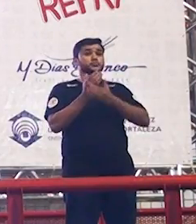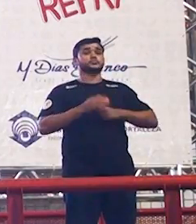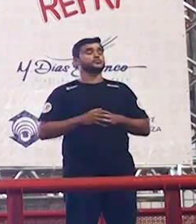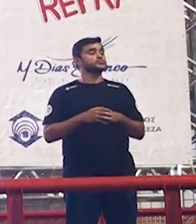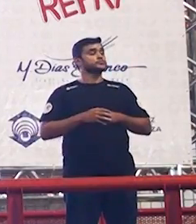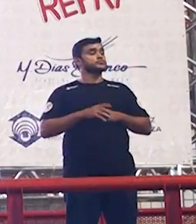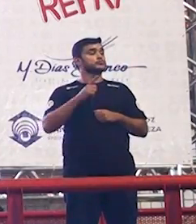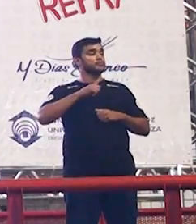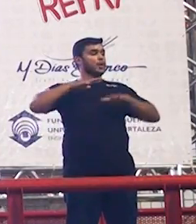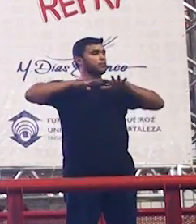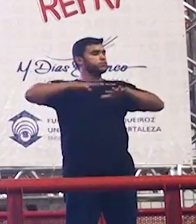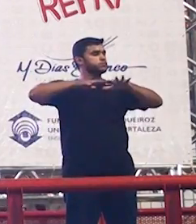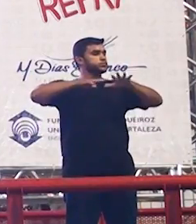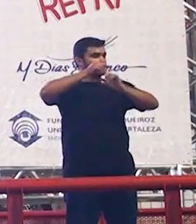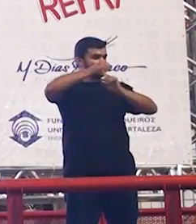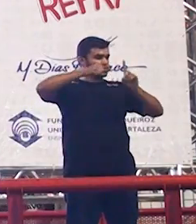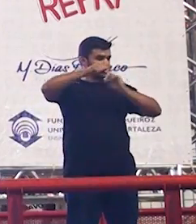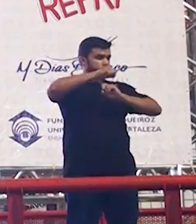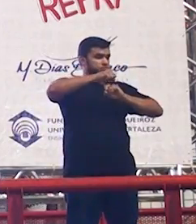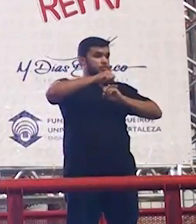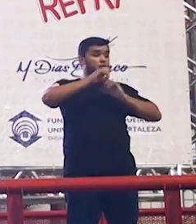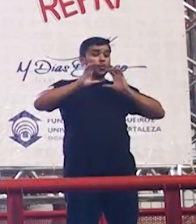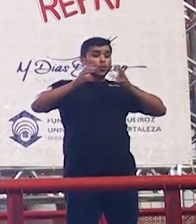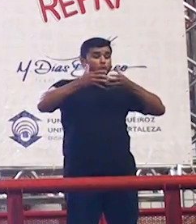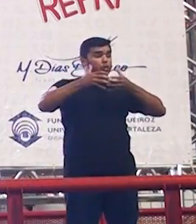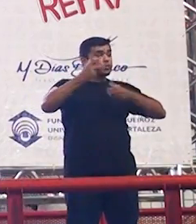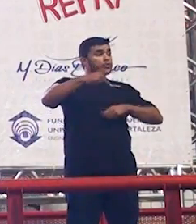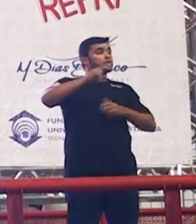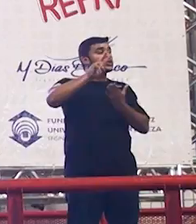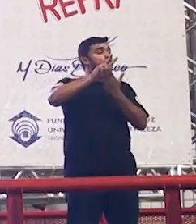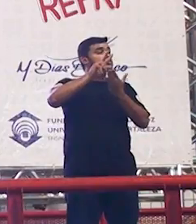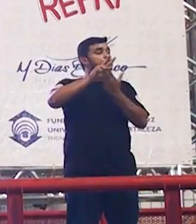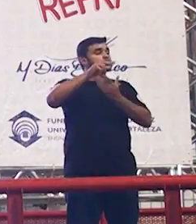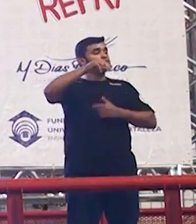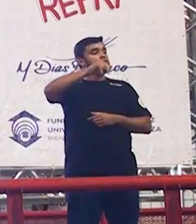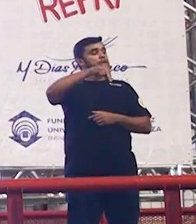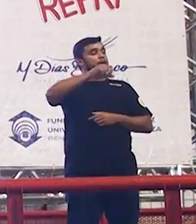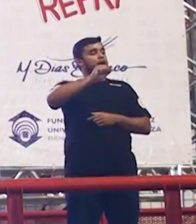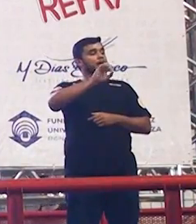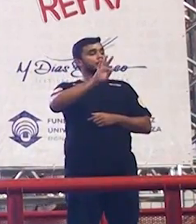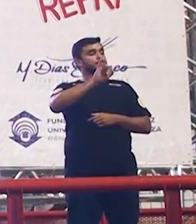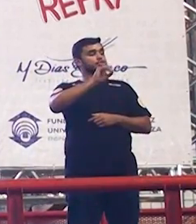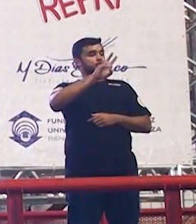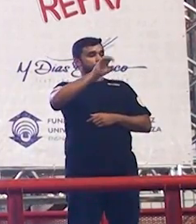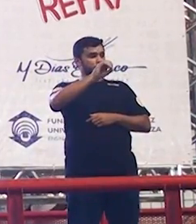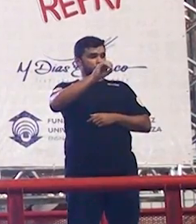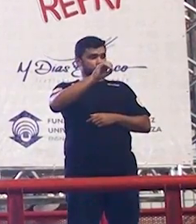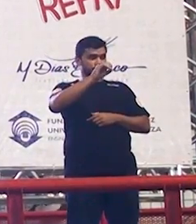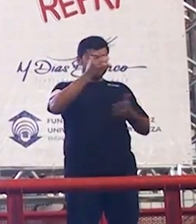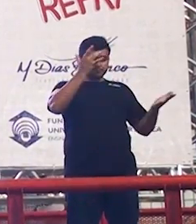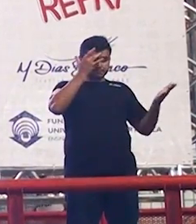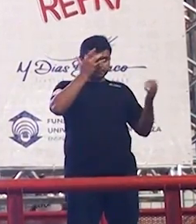Os movimentos nativistas. Movimentos nativistas.